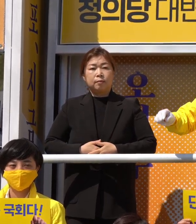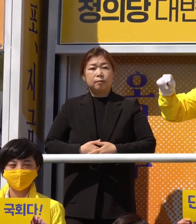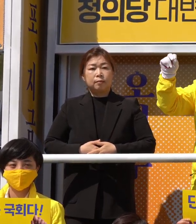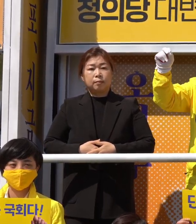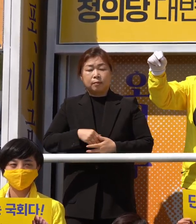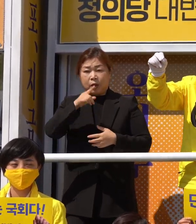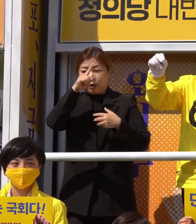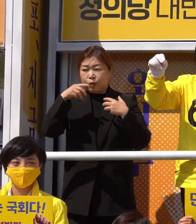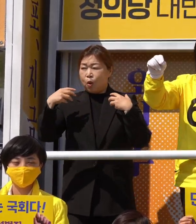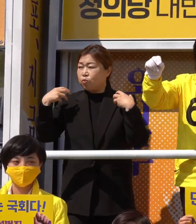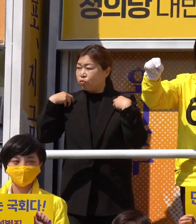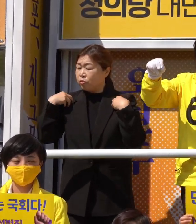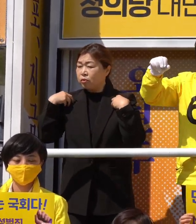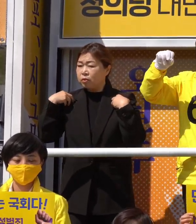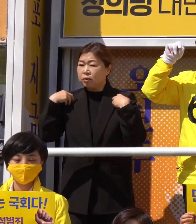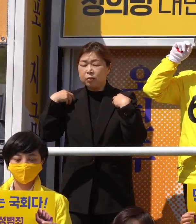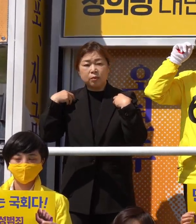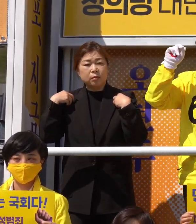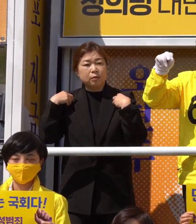정부의